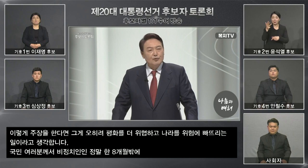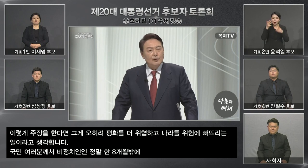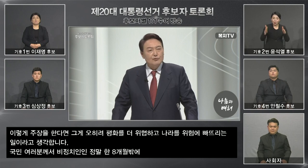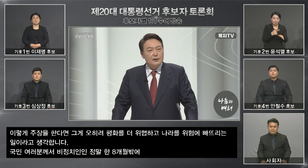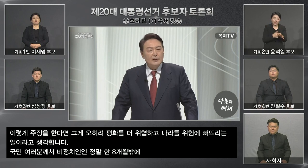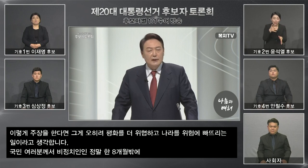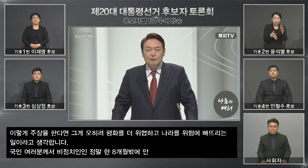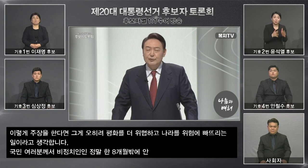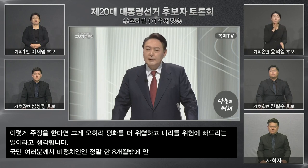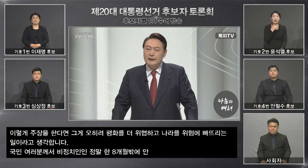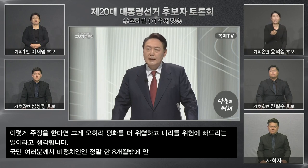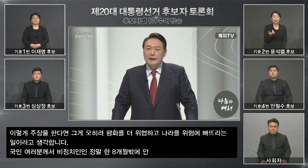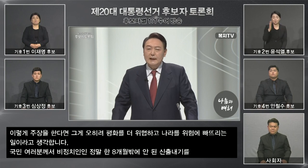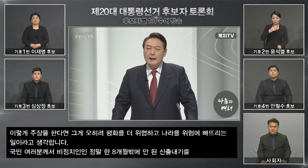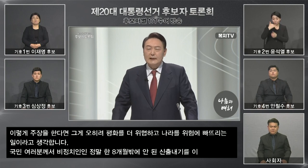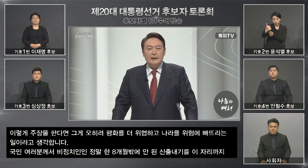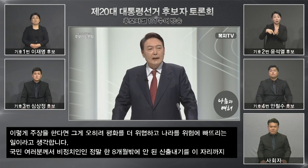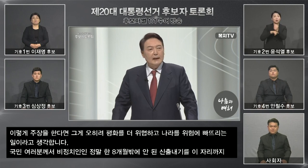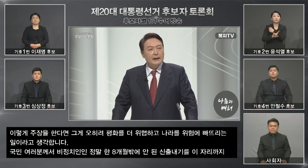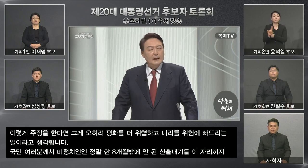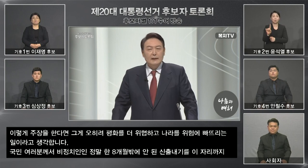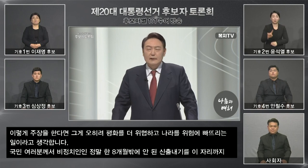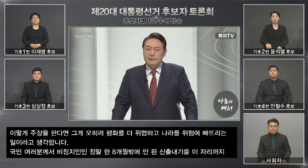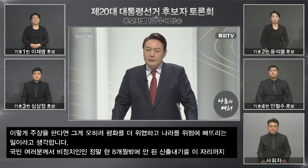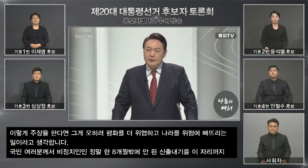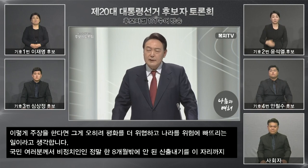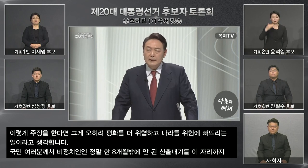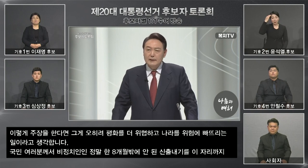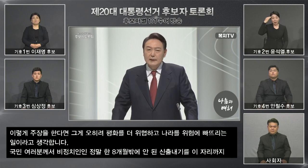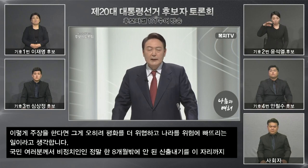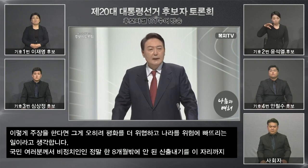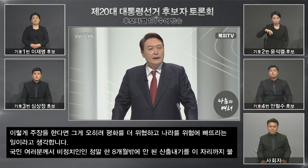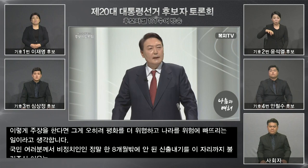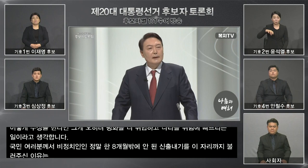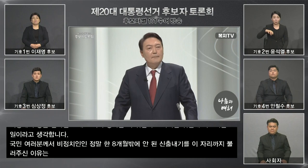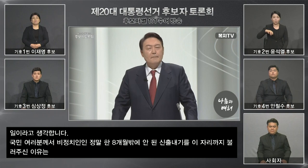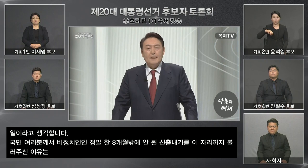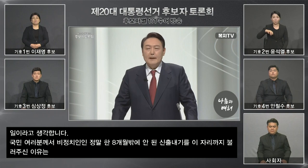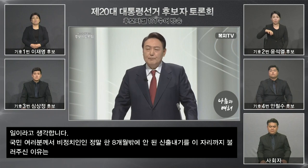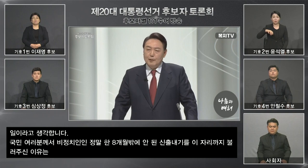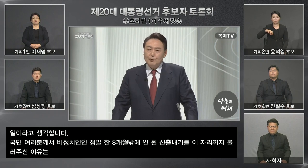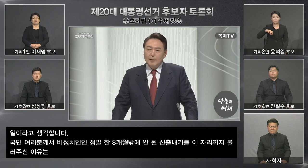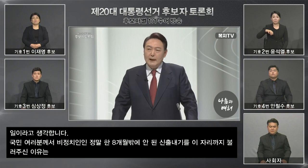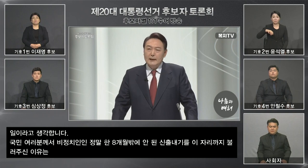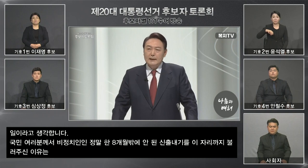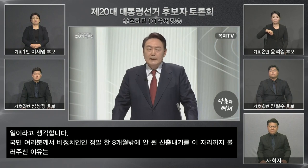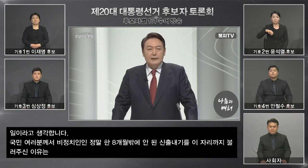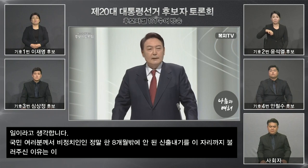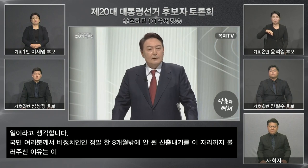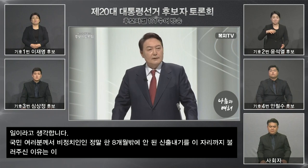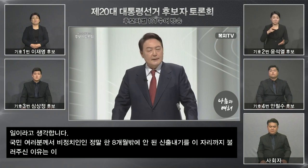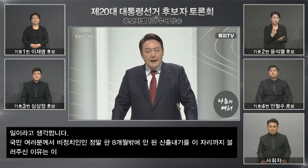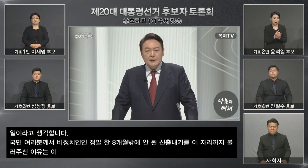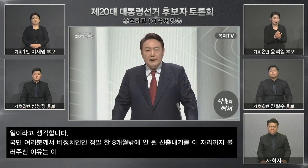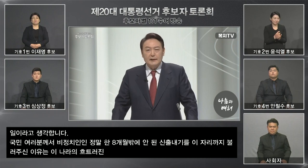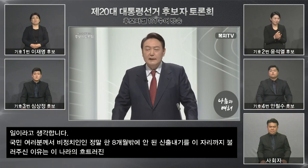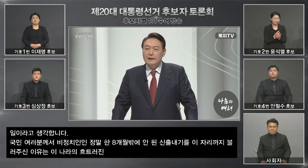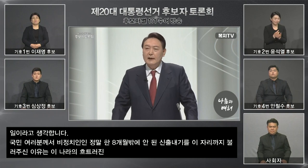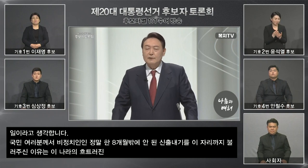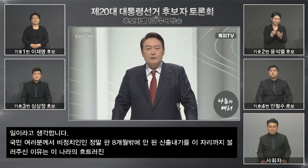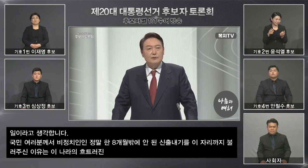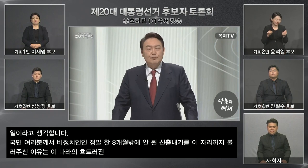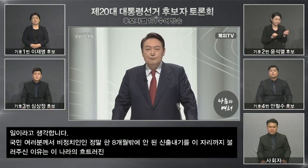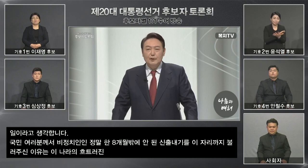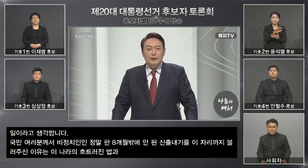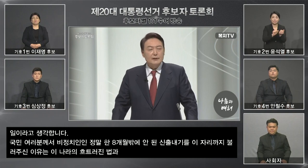불러주신 이유는 이 나라의 흐트러진 법과 어떤 상식